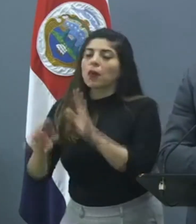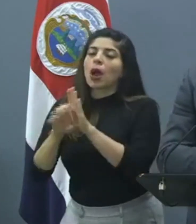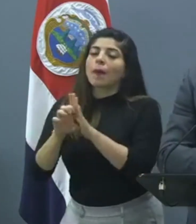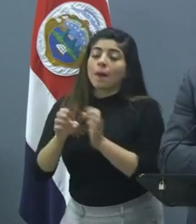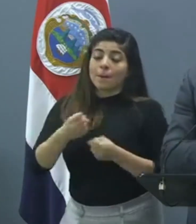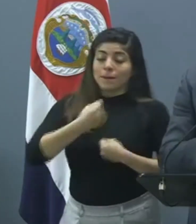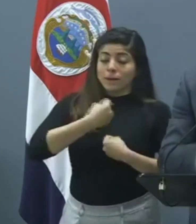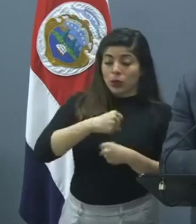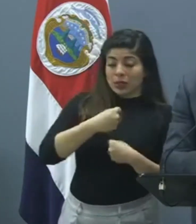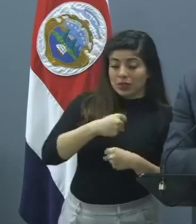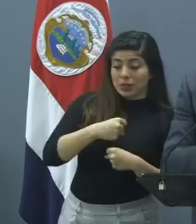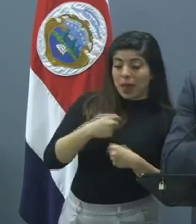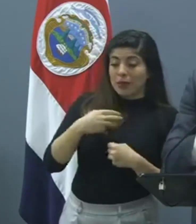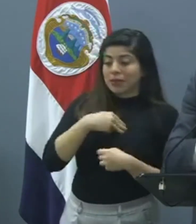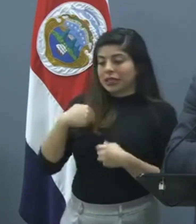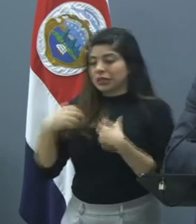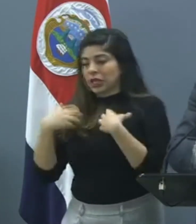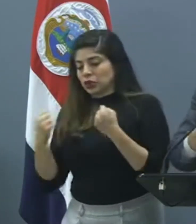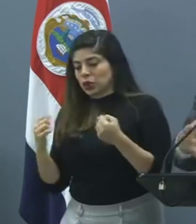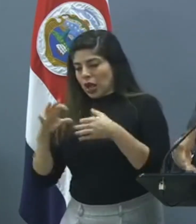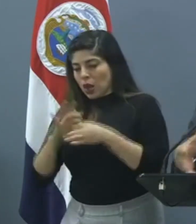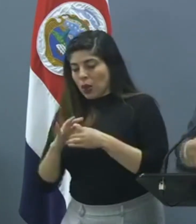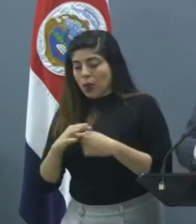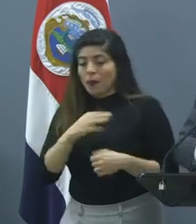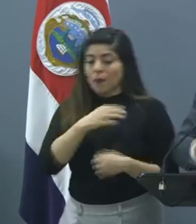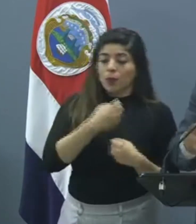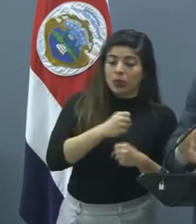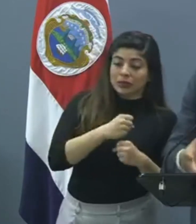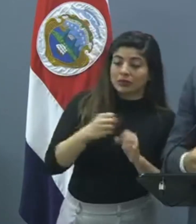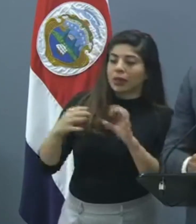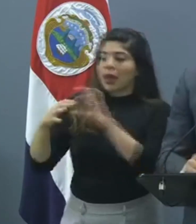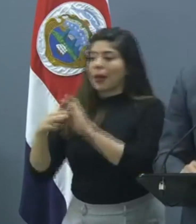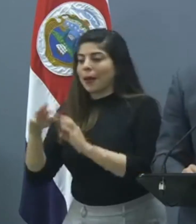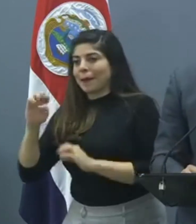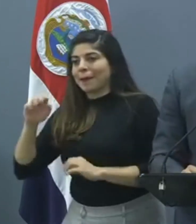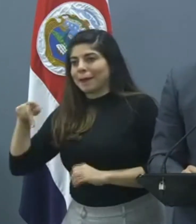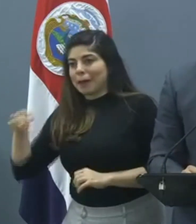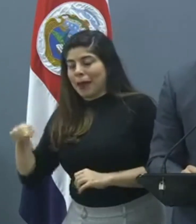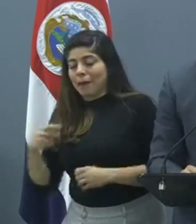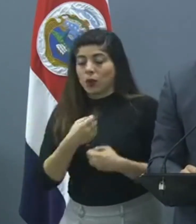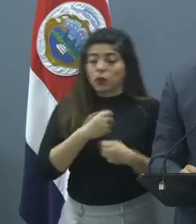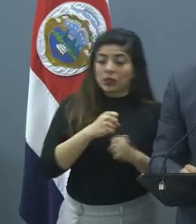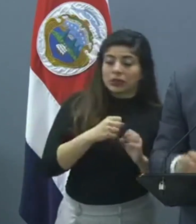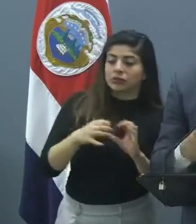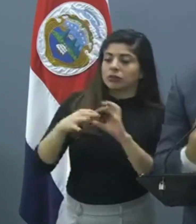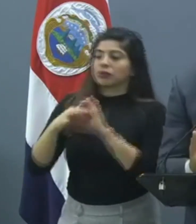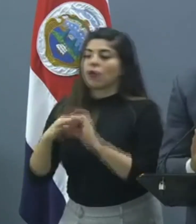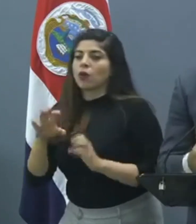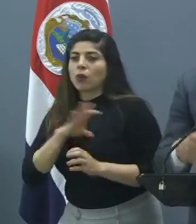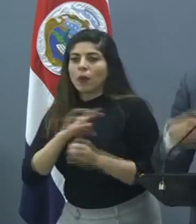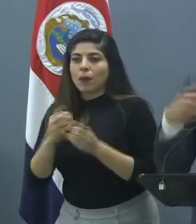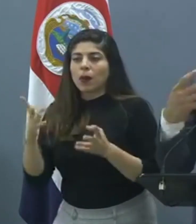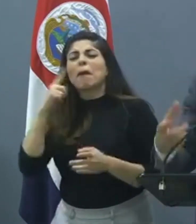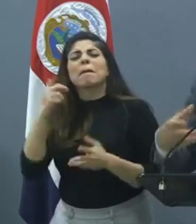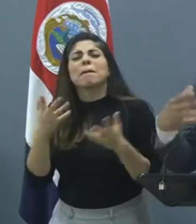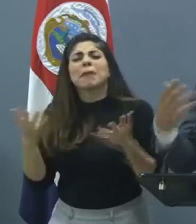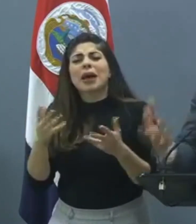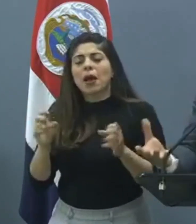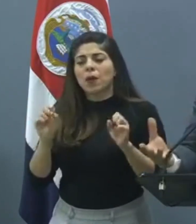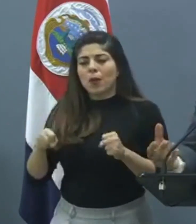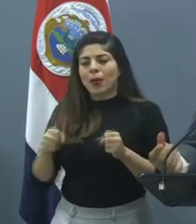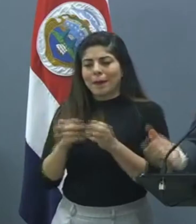municipalidades y salud municipalidades y municipalidades y fuerza pública para que para